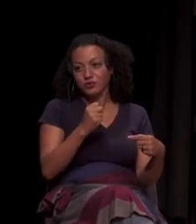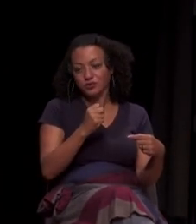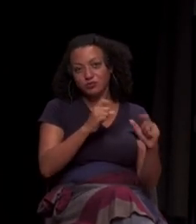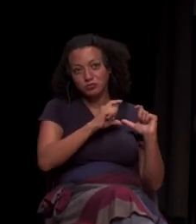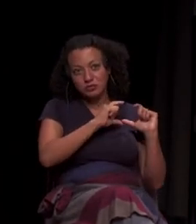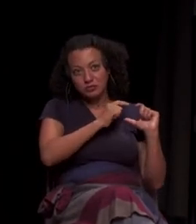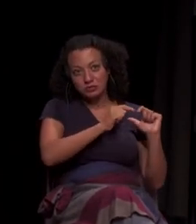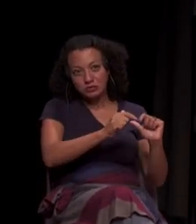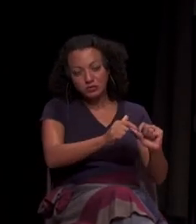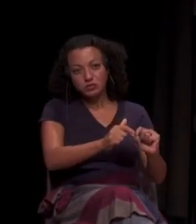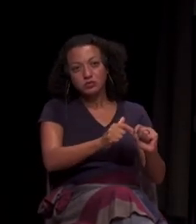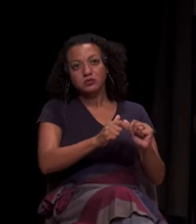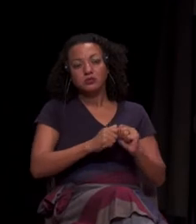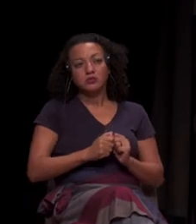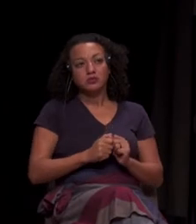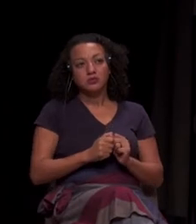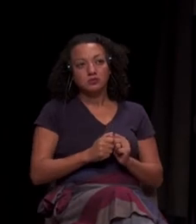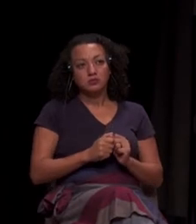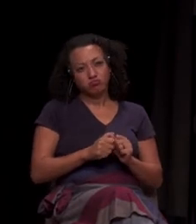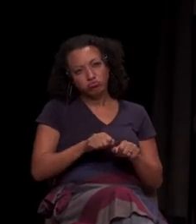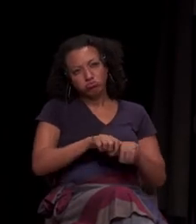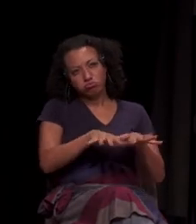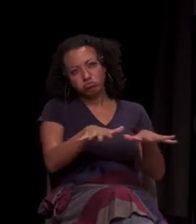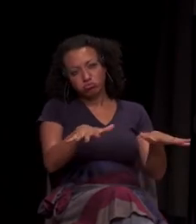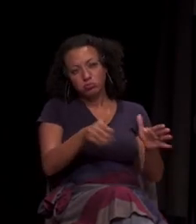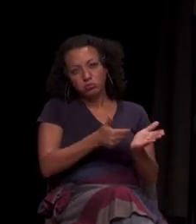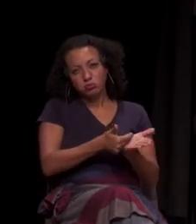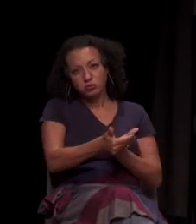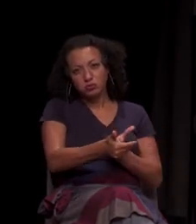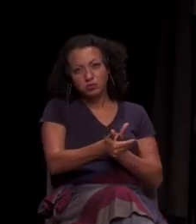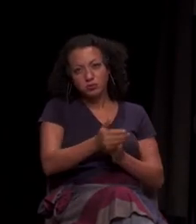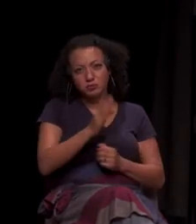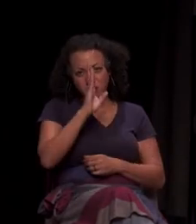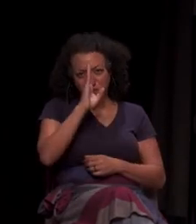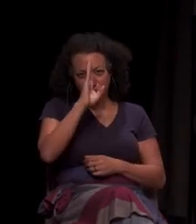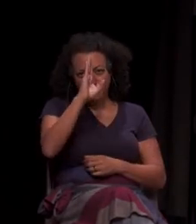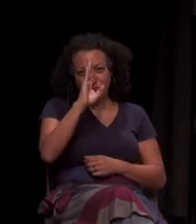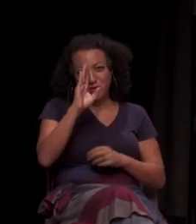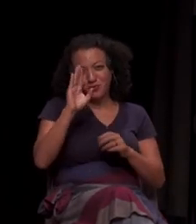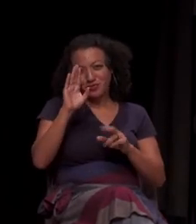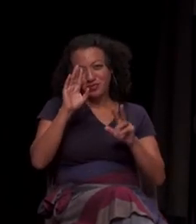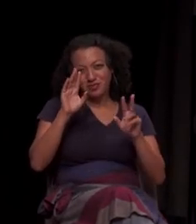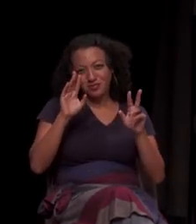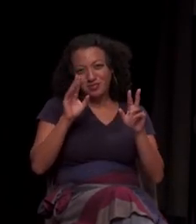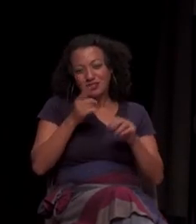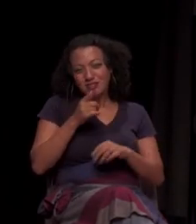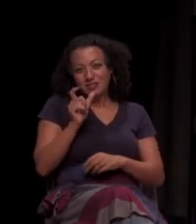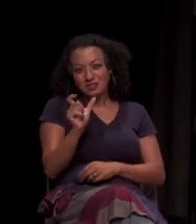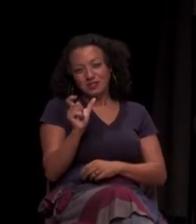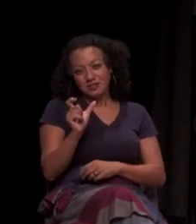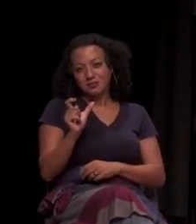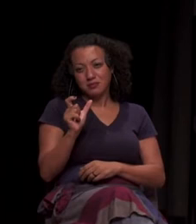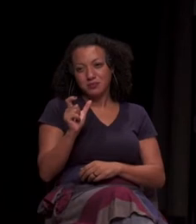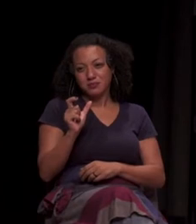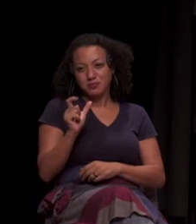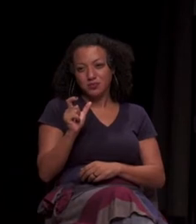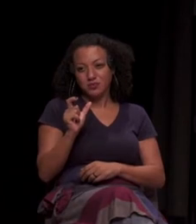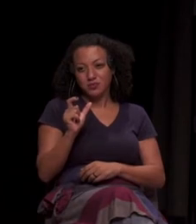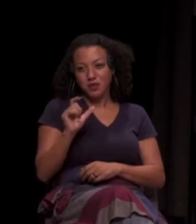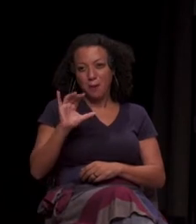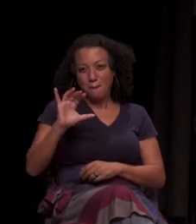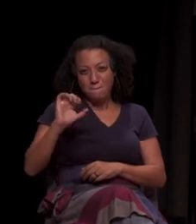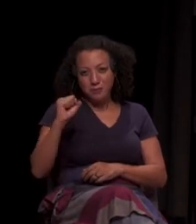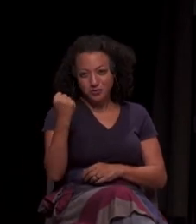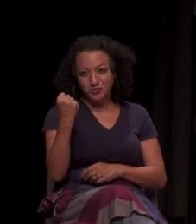tomando uma certa popularidade, principalmente o termo masculinidades, né? Então é uma pergunta